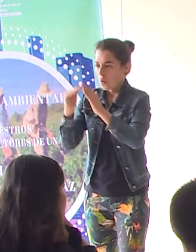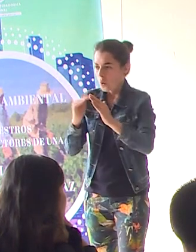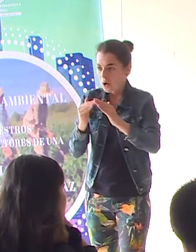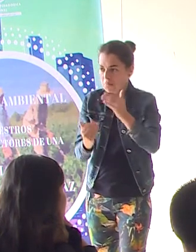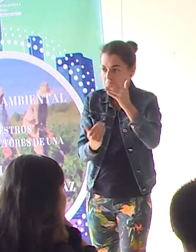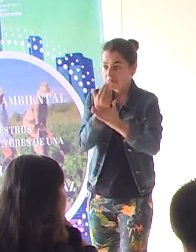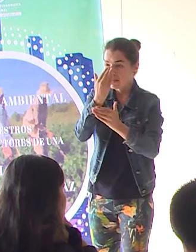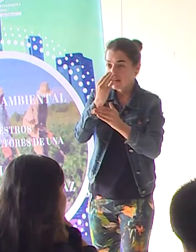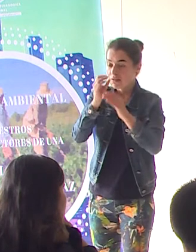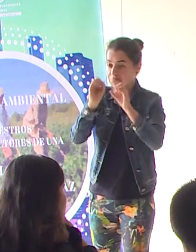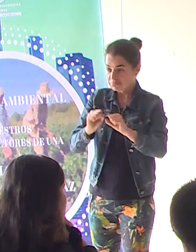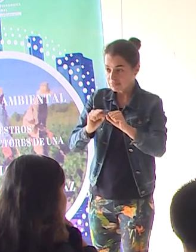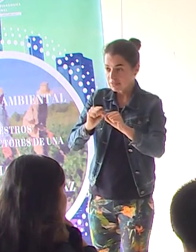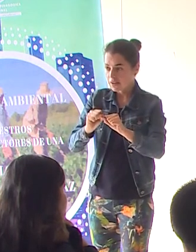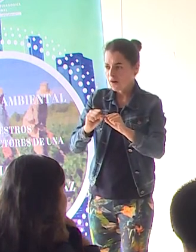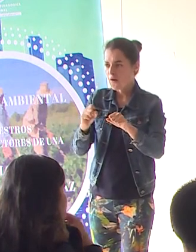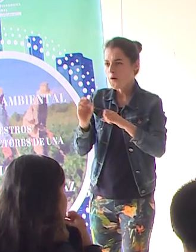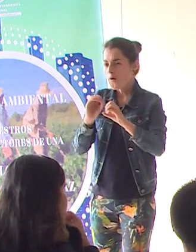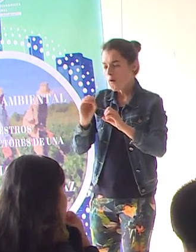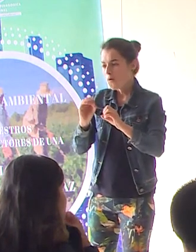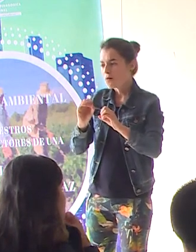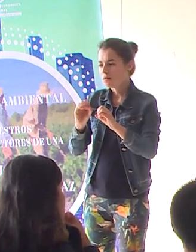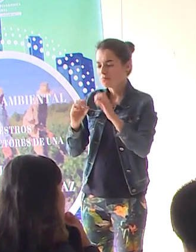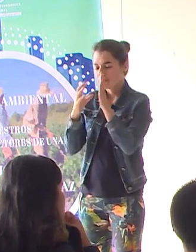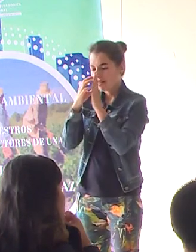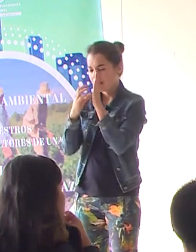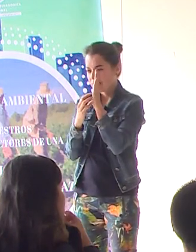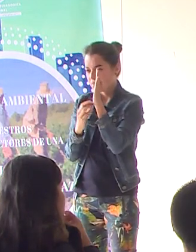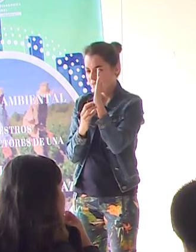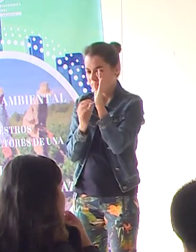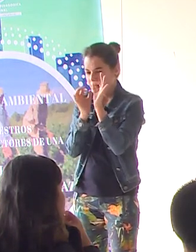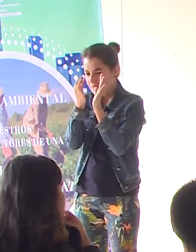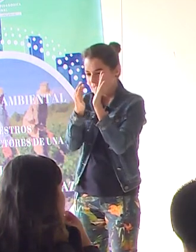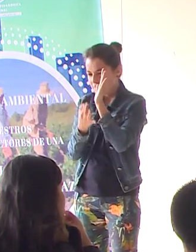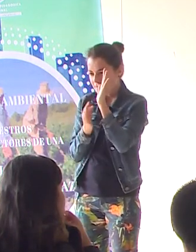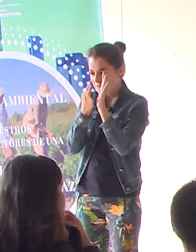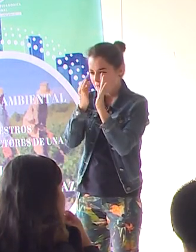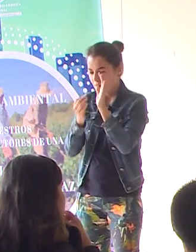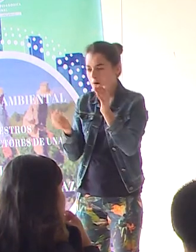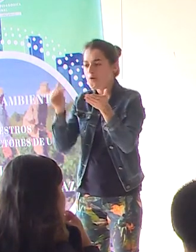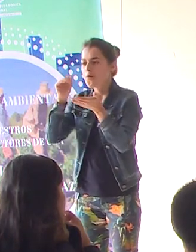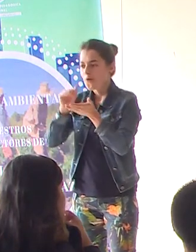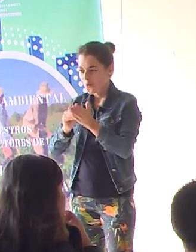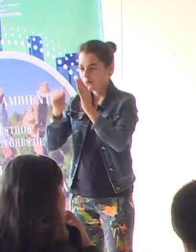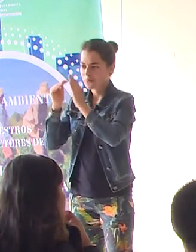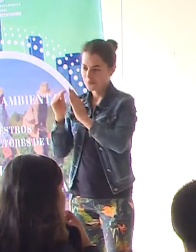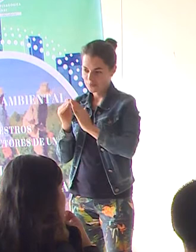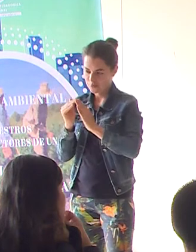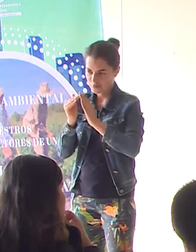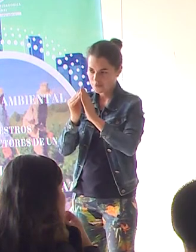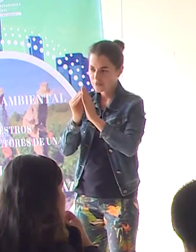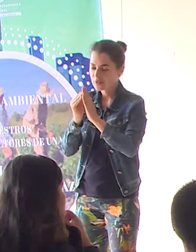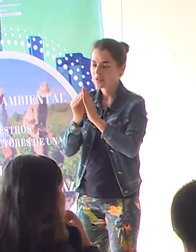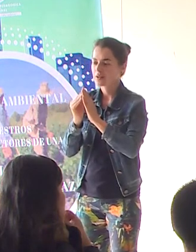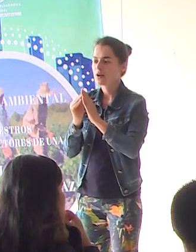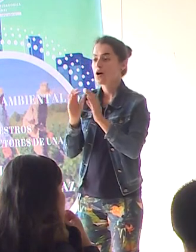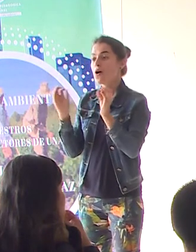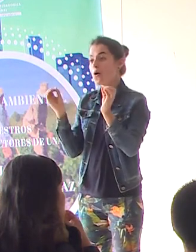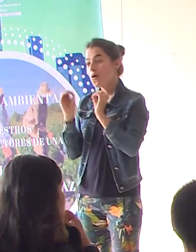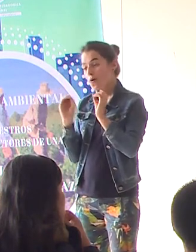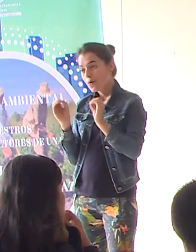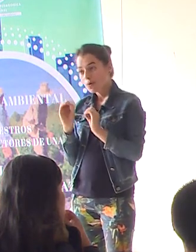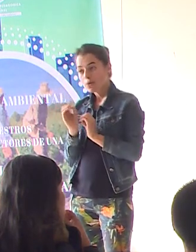y de desarrollo urbano a su interior para localizar a las nuevas poblaciones o se empiezan a localizar